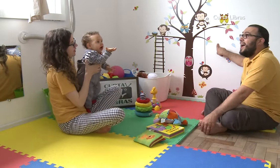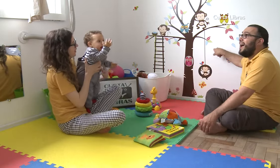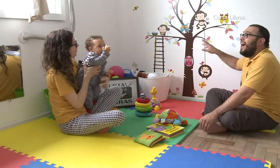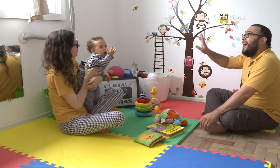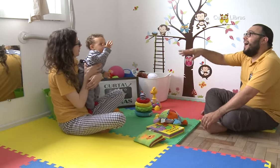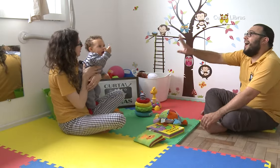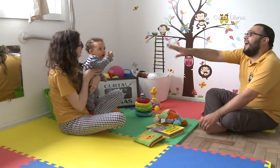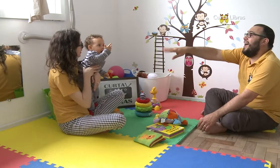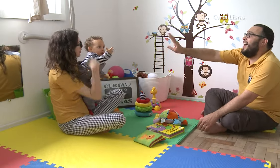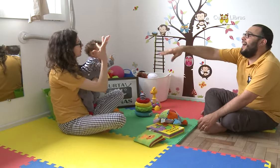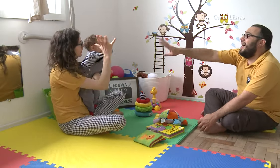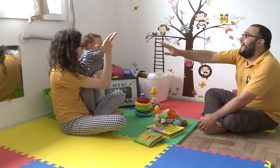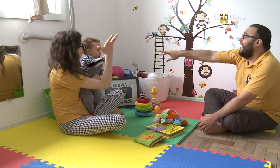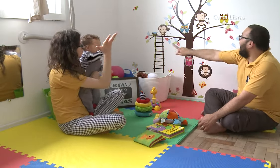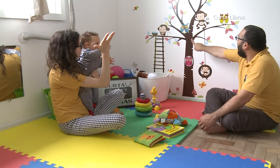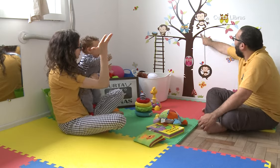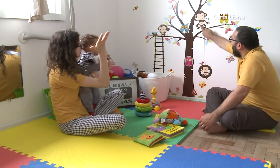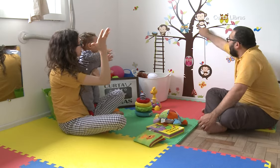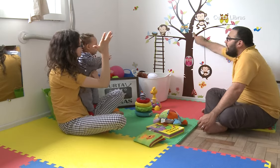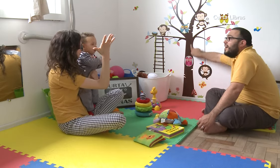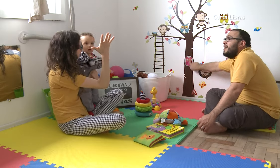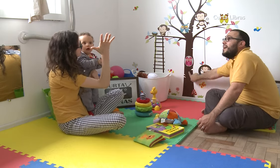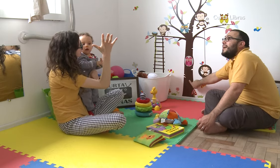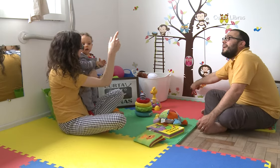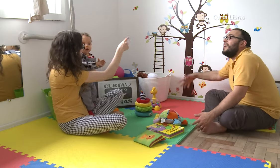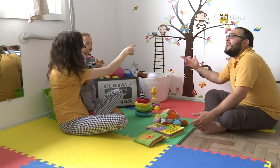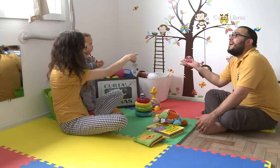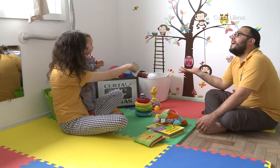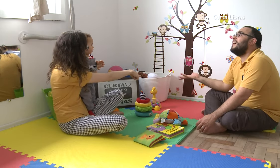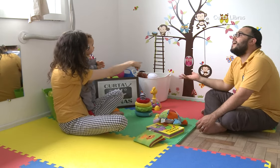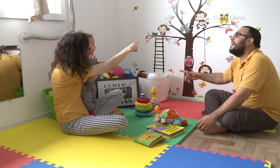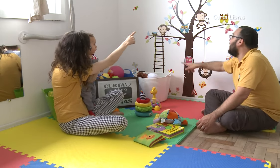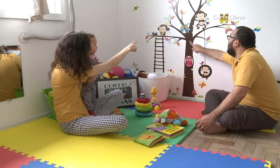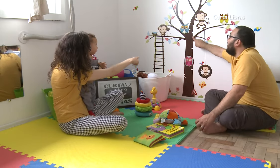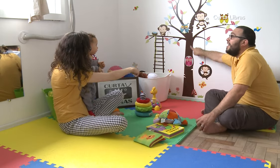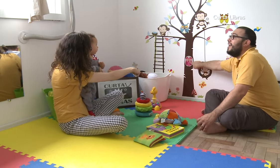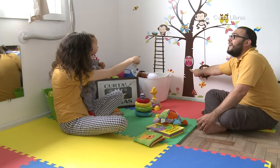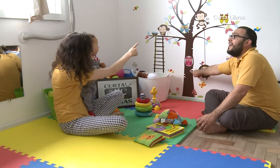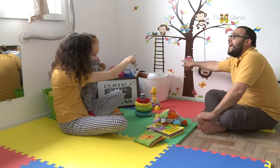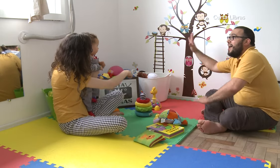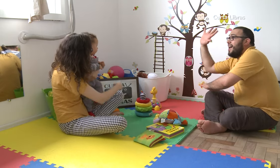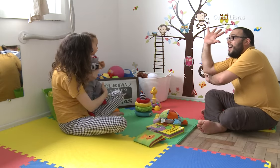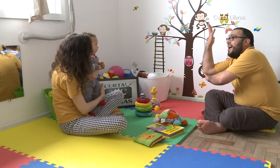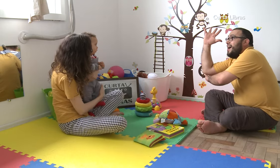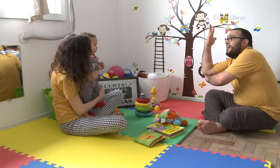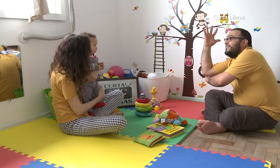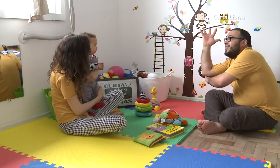Essa aqui, Fiorella. A árvore, filha. Árvore.